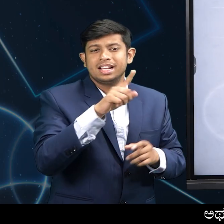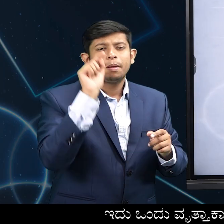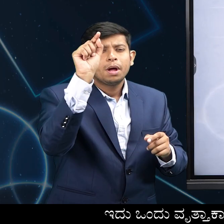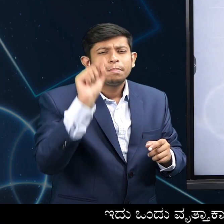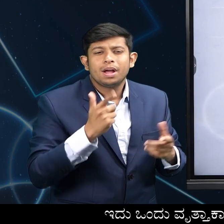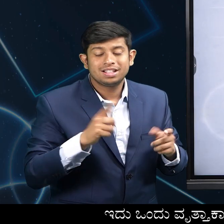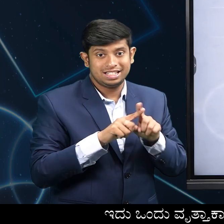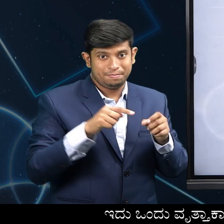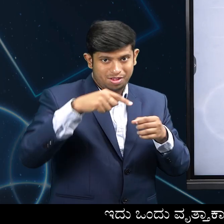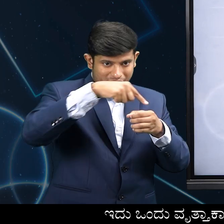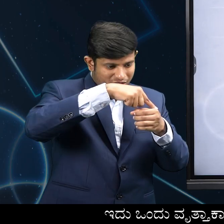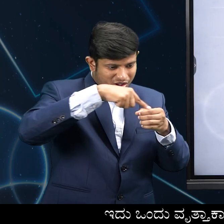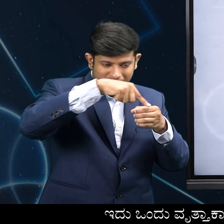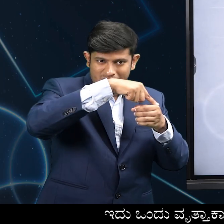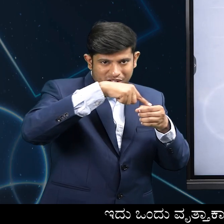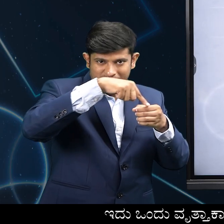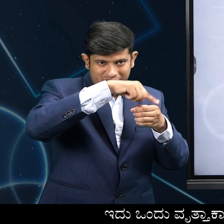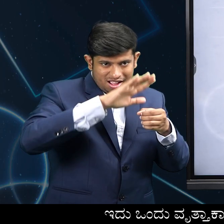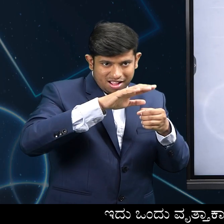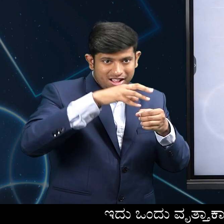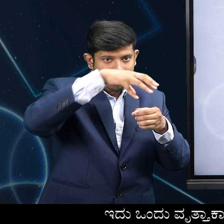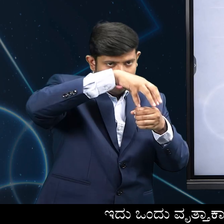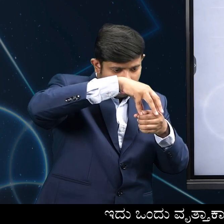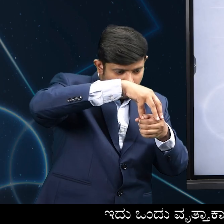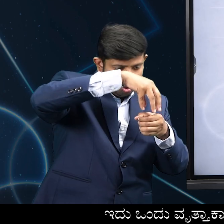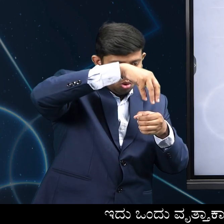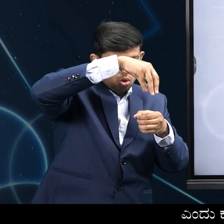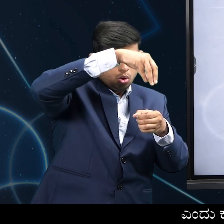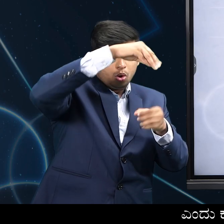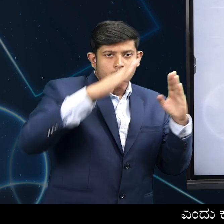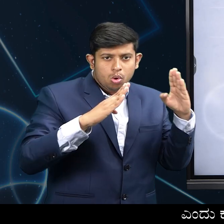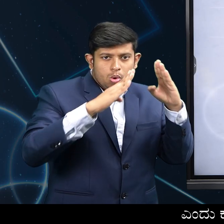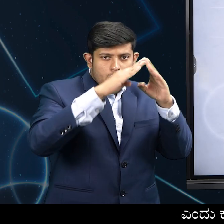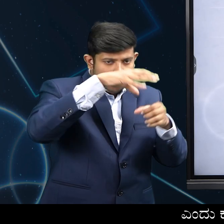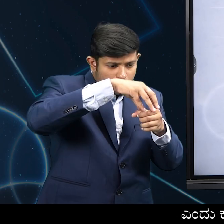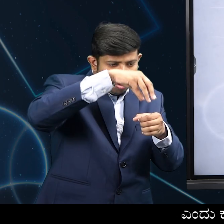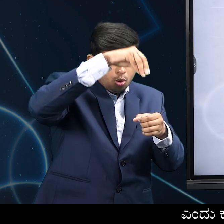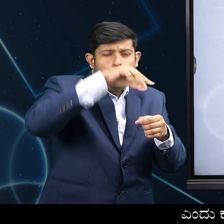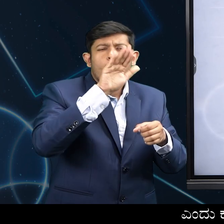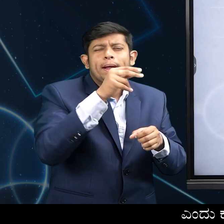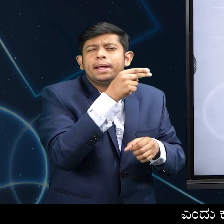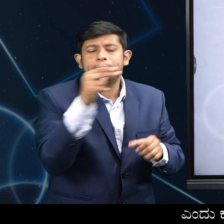ಇದು ಒಂದು ವೃತ್ತಾಕಾರದ ತಳದಿಂದ ನಿರೂಪಿಸಲ್ಪಟ್ಟಿದೆ. ಅದು ತುದಿ ಅಥವಾ ಶೃಂಗ ಎಂದು ಕರೆಯಲ್ಪಡುವ ಒಂದು ಬಿಂದುವಿಗೆ ಕುಗ್ಗುತ್ತದೆ.